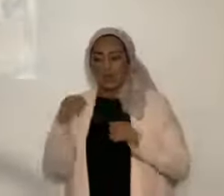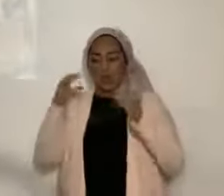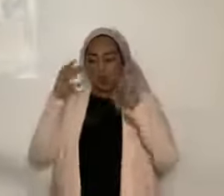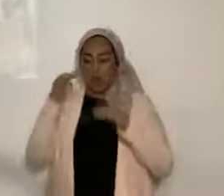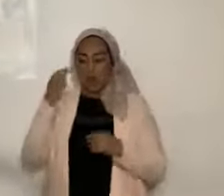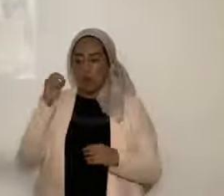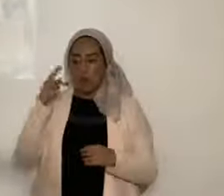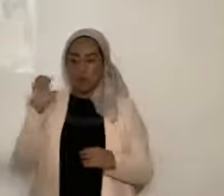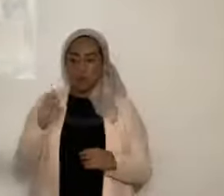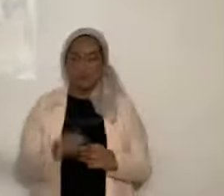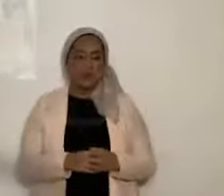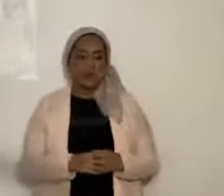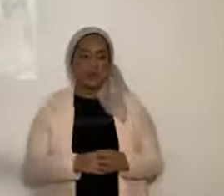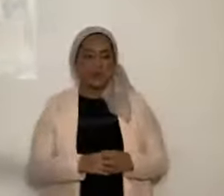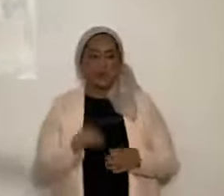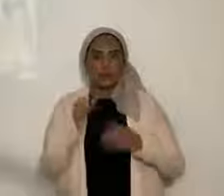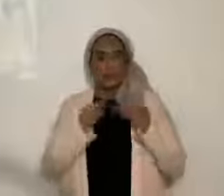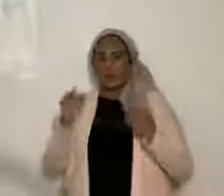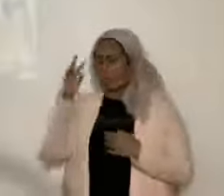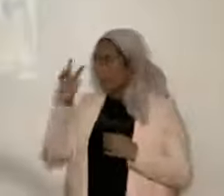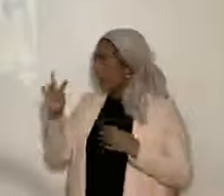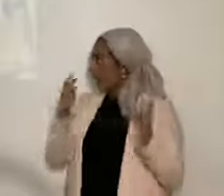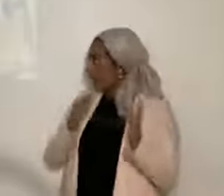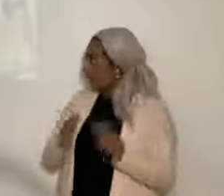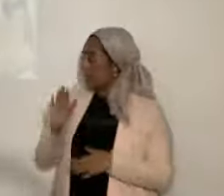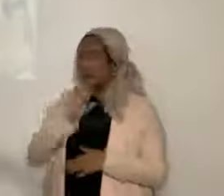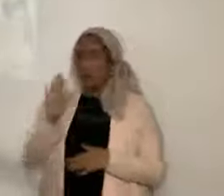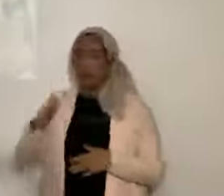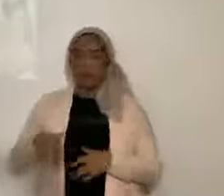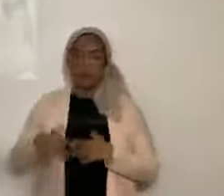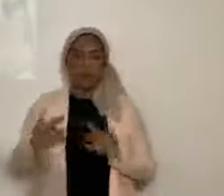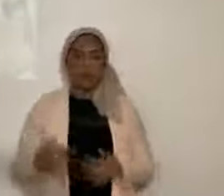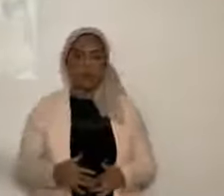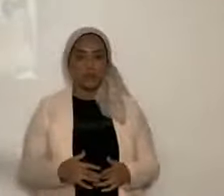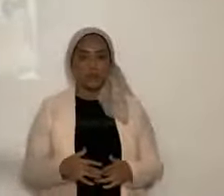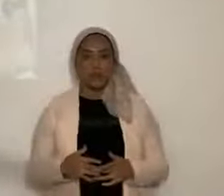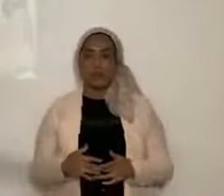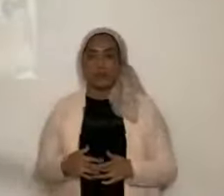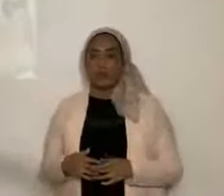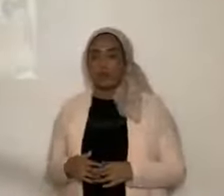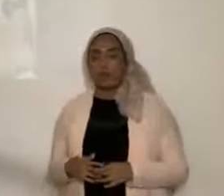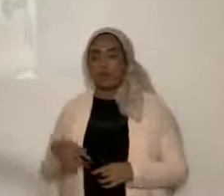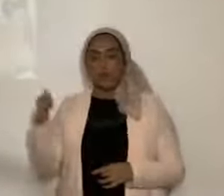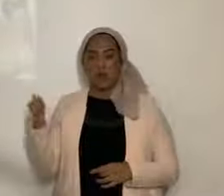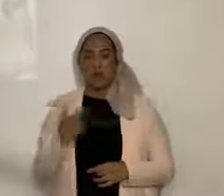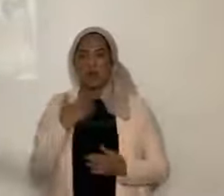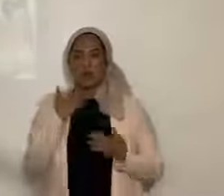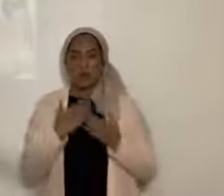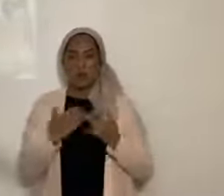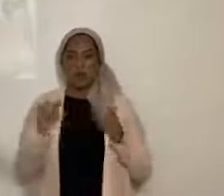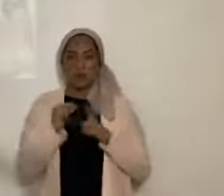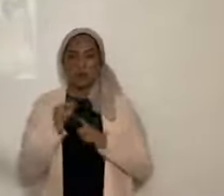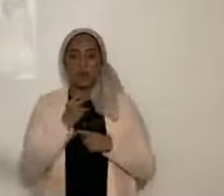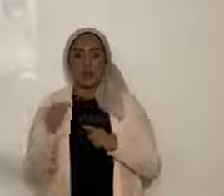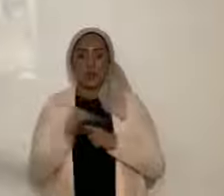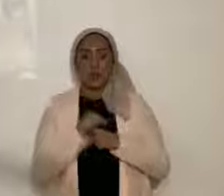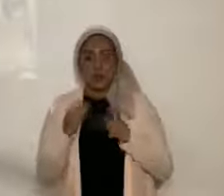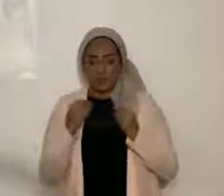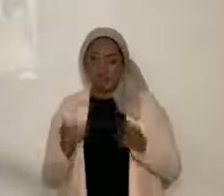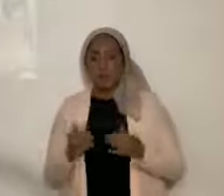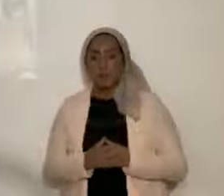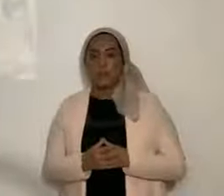esperanza. 17. Conforme vuestros corazones y os confirme en toda buena palabra y obra.